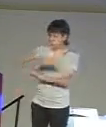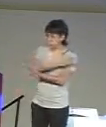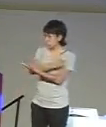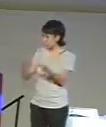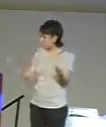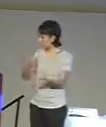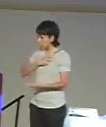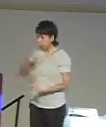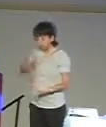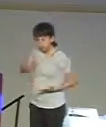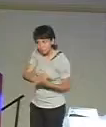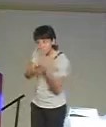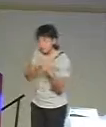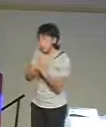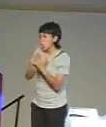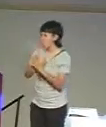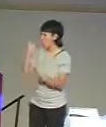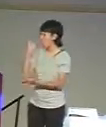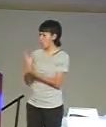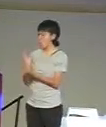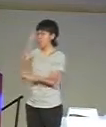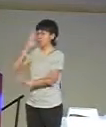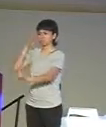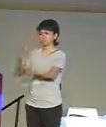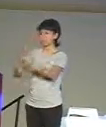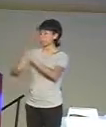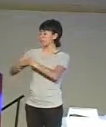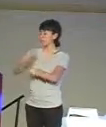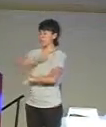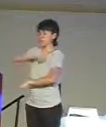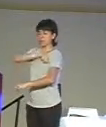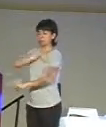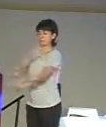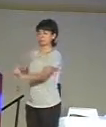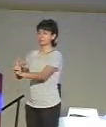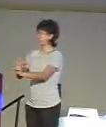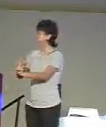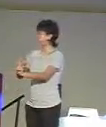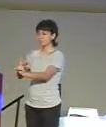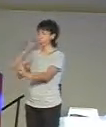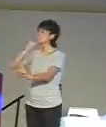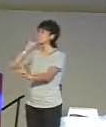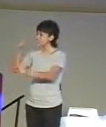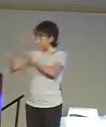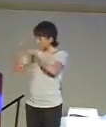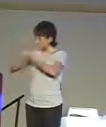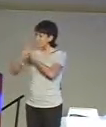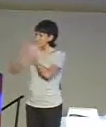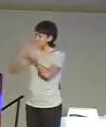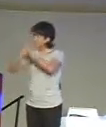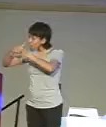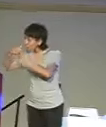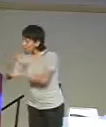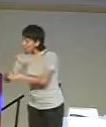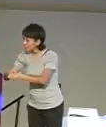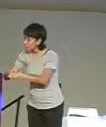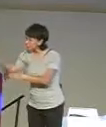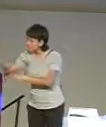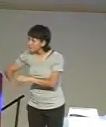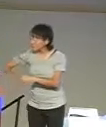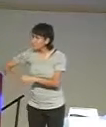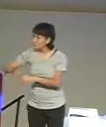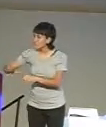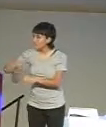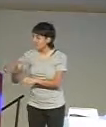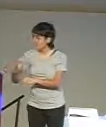problema tan solo de salud, es un problema social que tiene un impacto